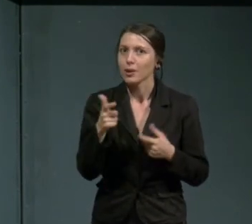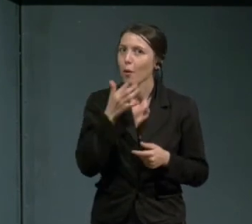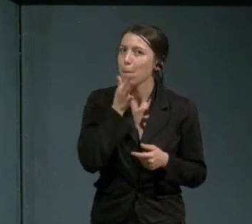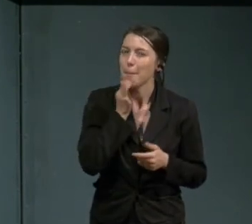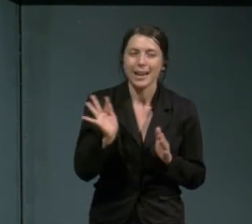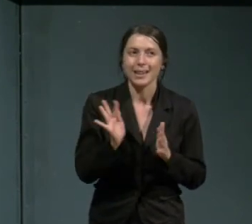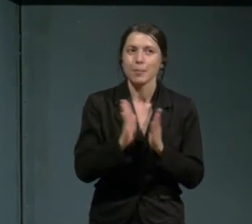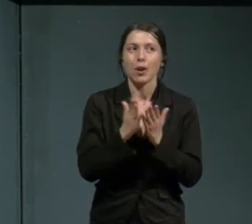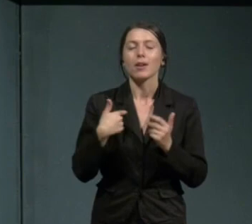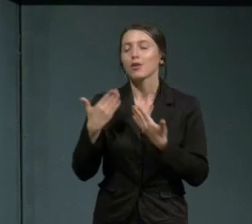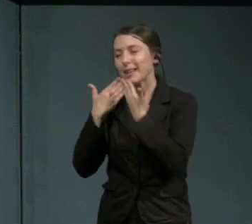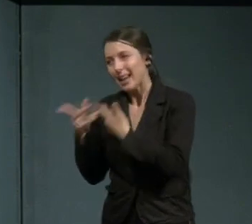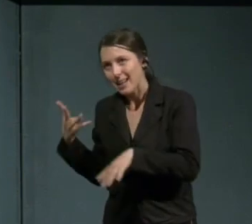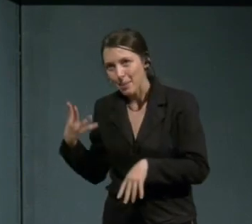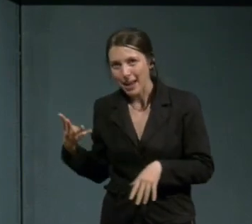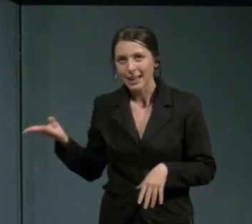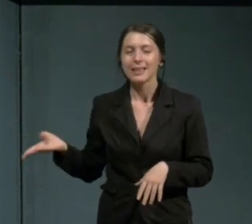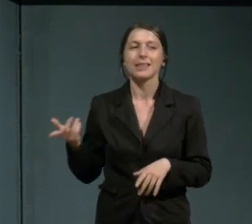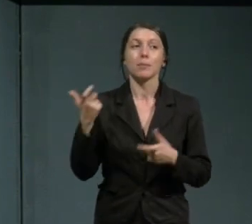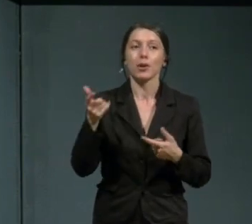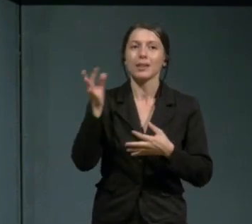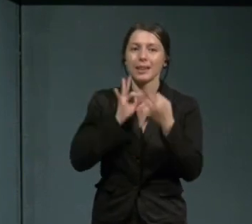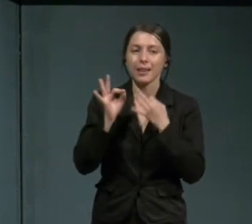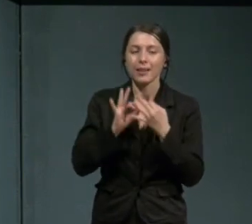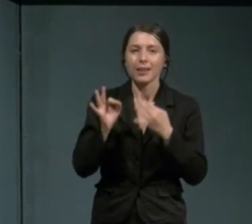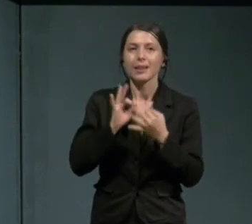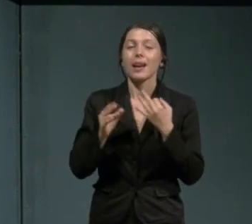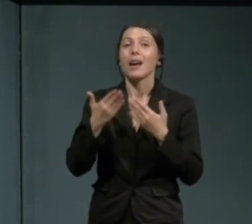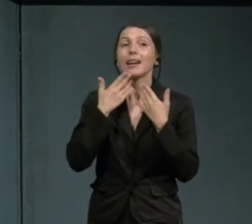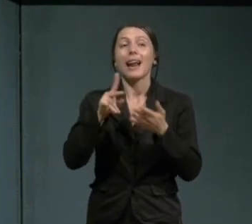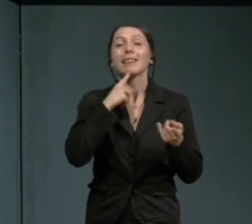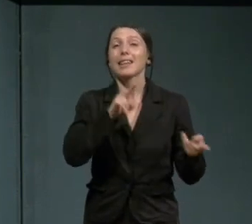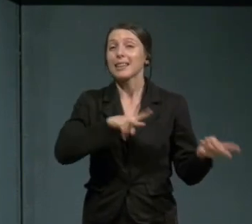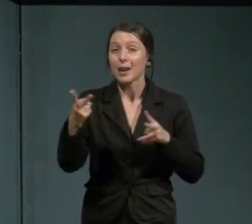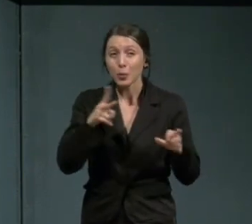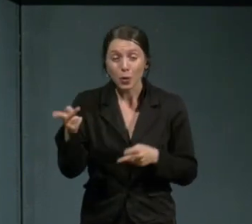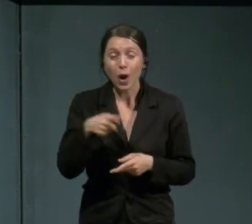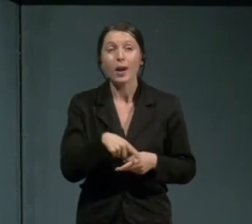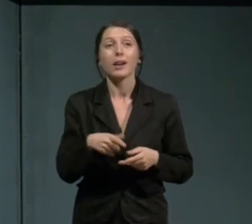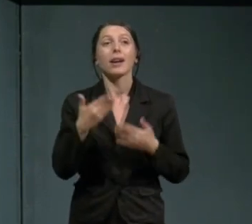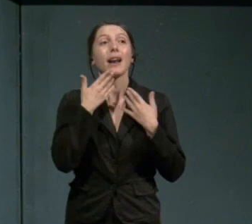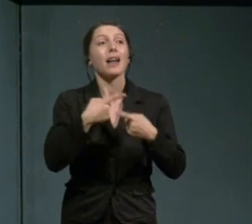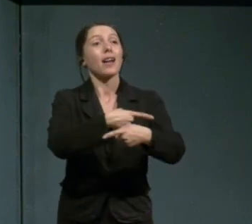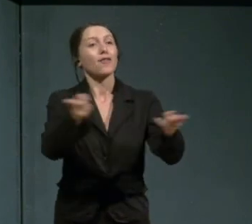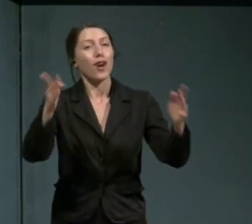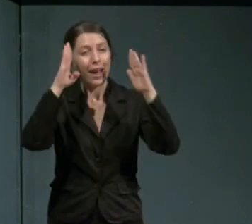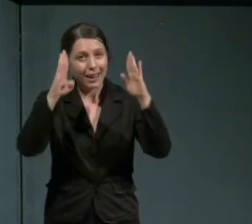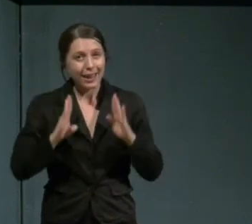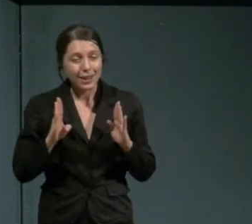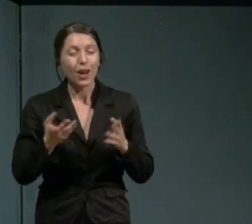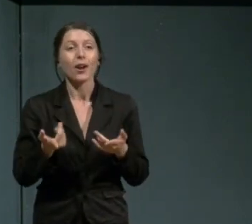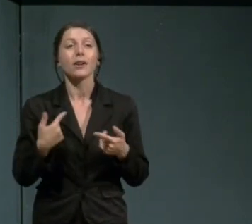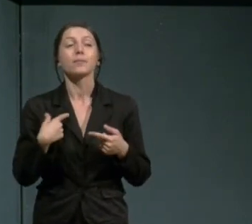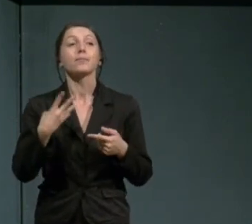ringrazio majlis per le cose che ci ha detto ringrazio le persone che hanno tradotto e ringrazio voi con la vostra attenzione vi